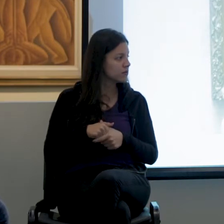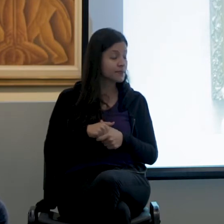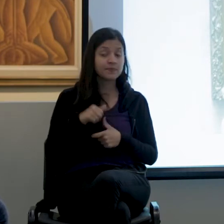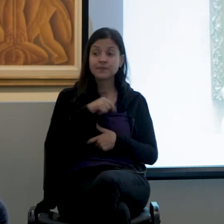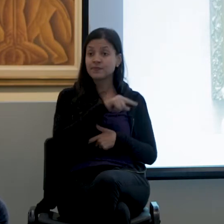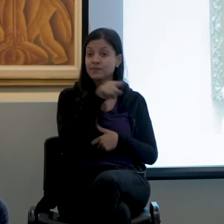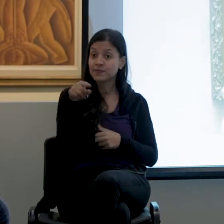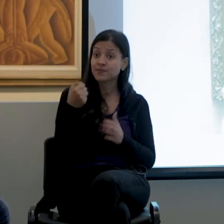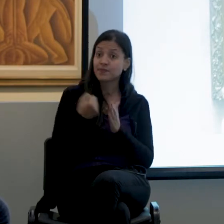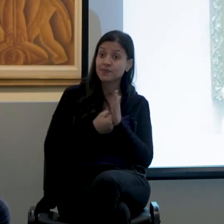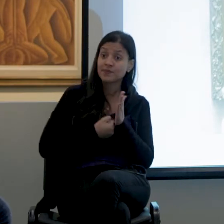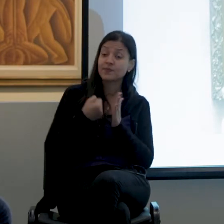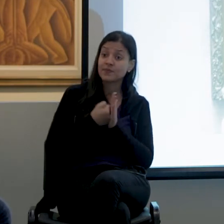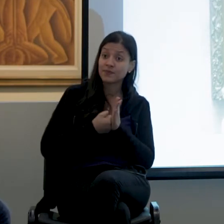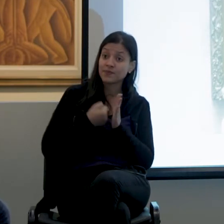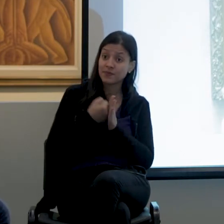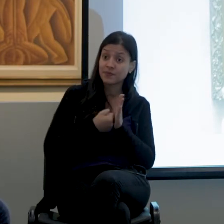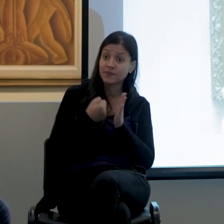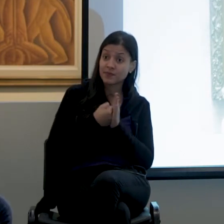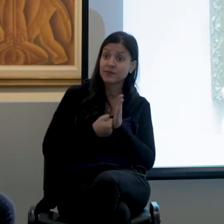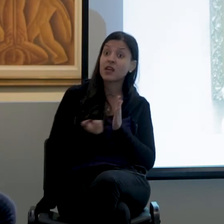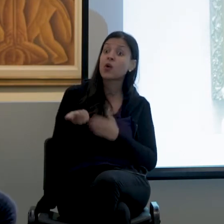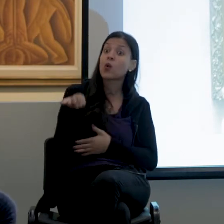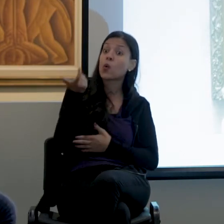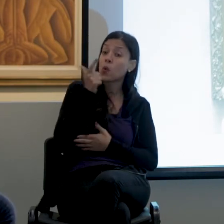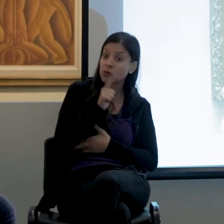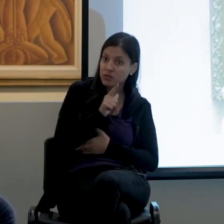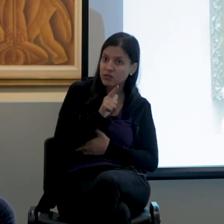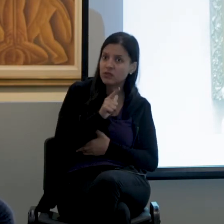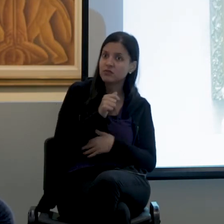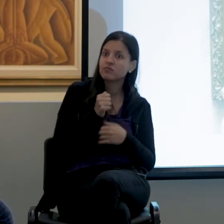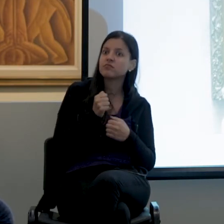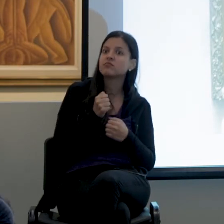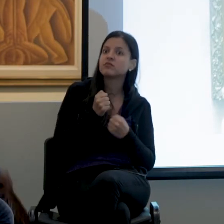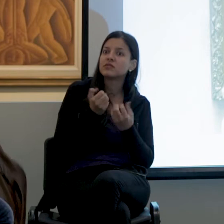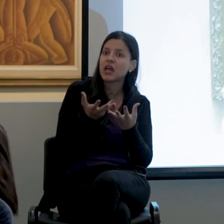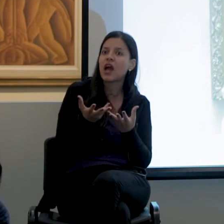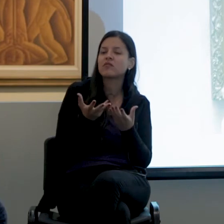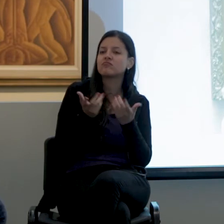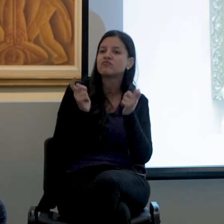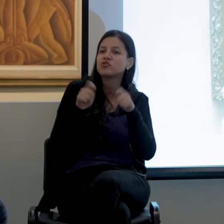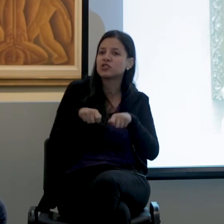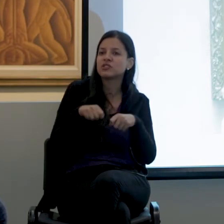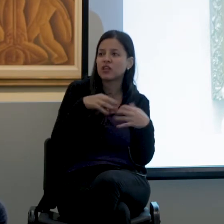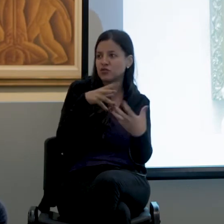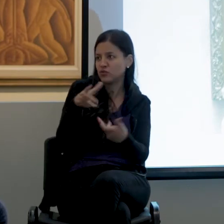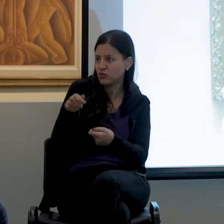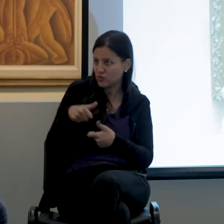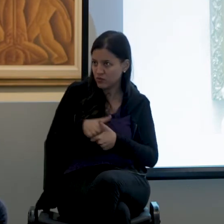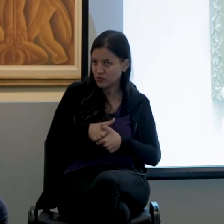lutar para estabelecer no mundo, para dar dignidade,